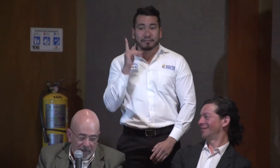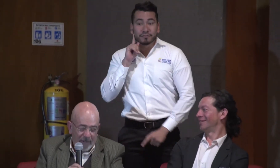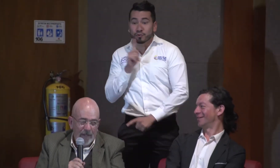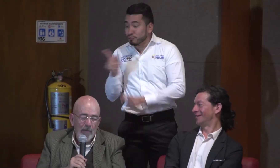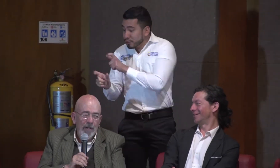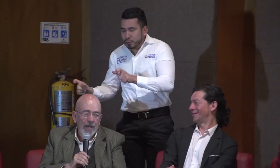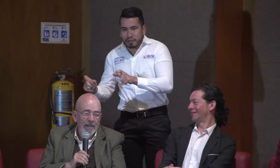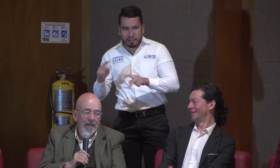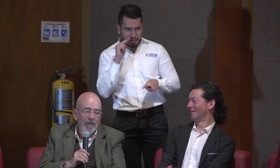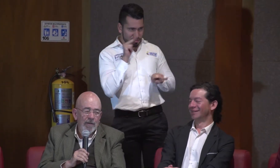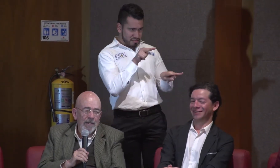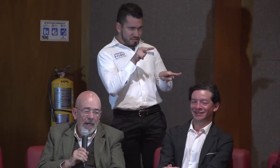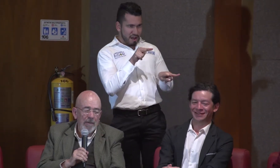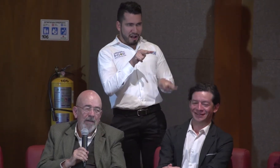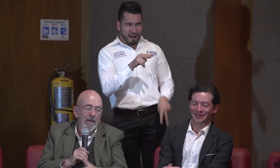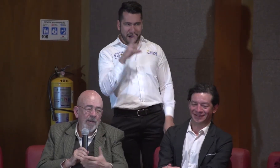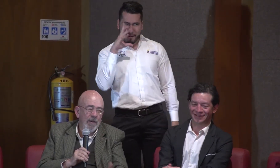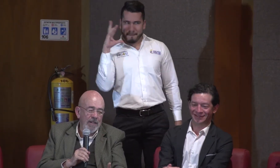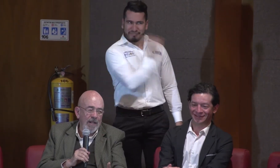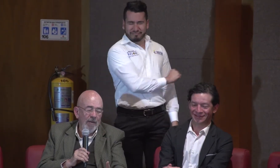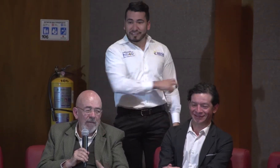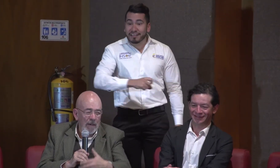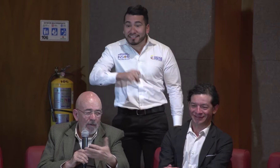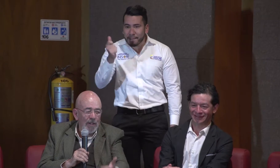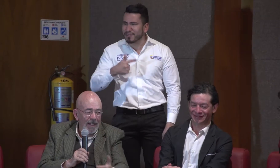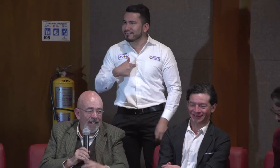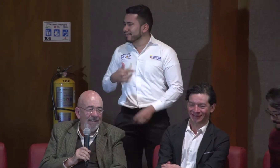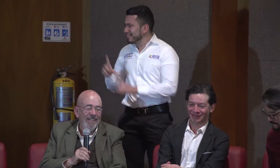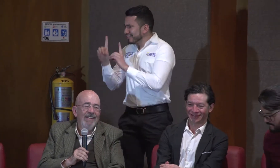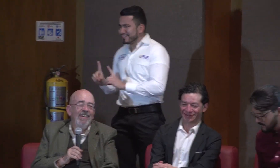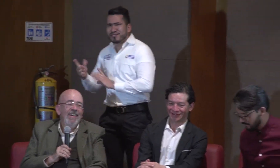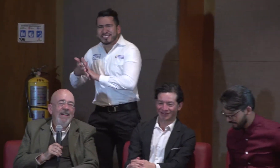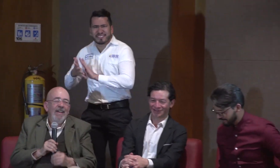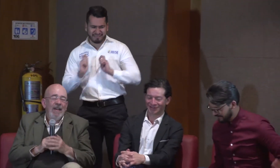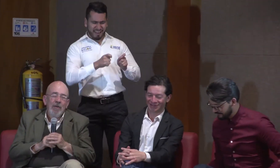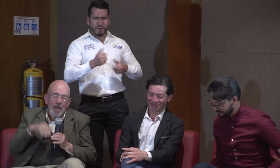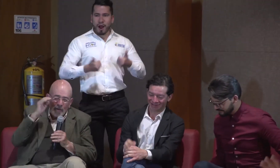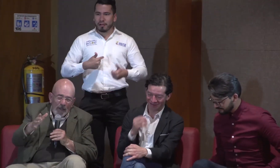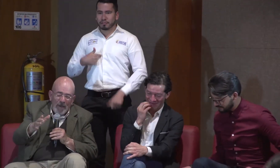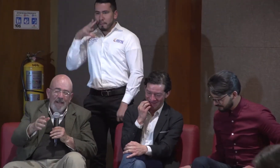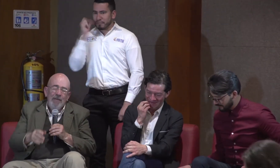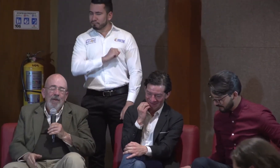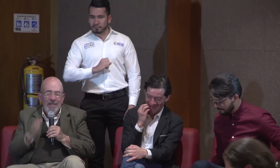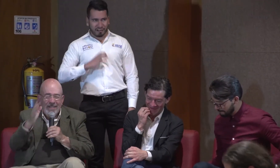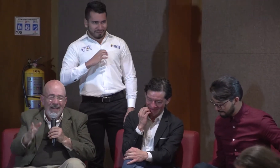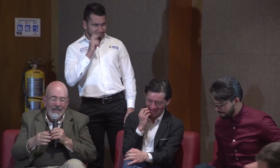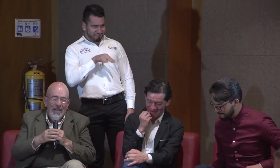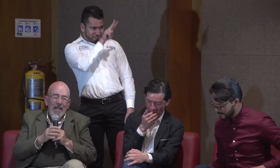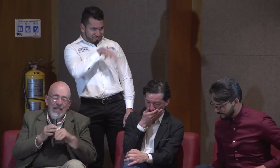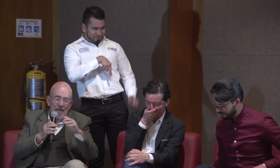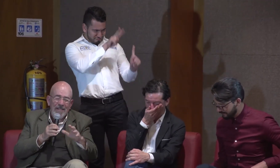porque así se comunican, entonces rápidamente cuando decidieron que me bautizarían, encontraron de inmediato